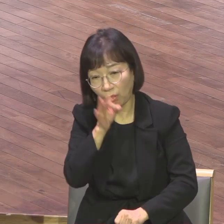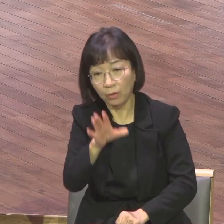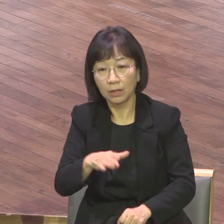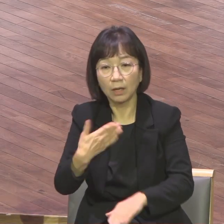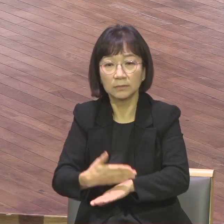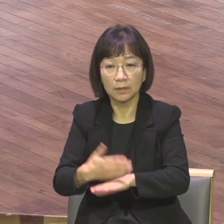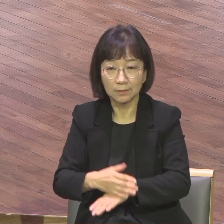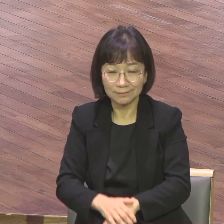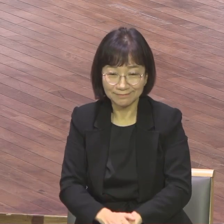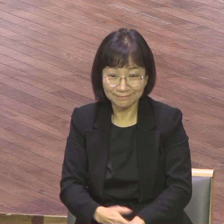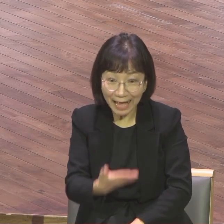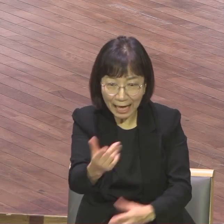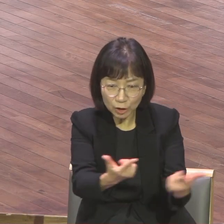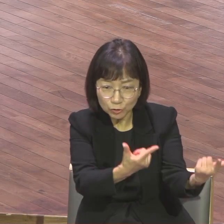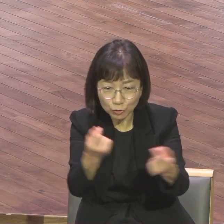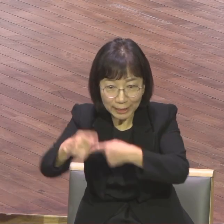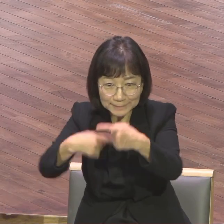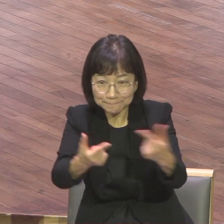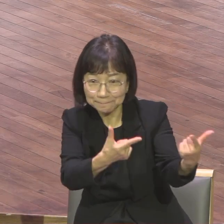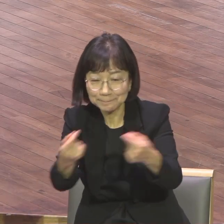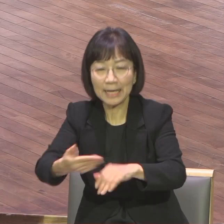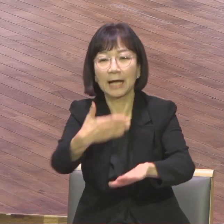봅시다. 감사는 밥이다.